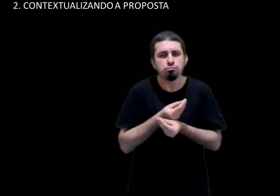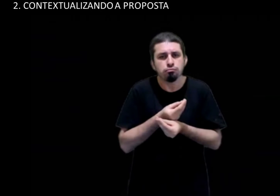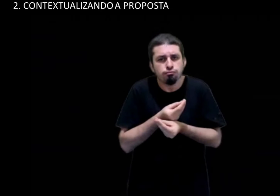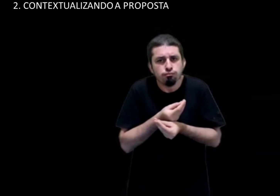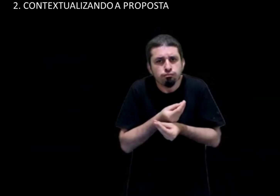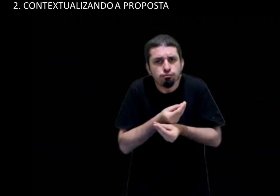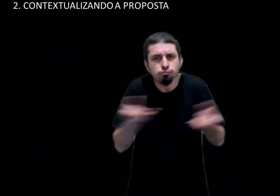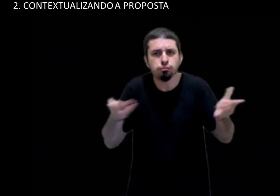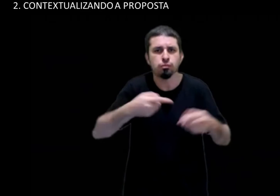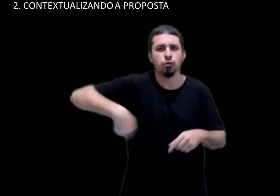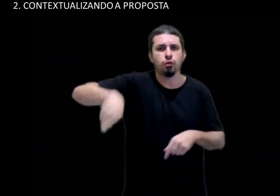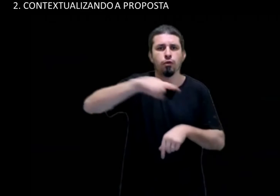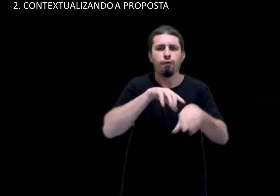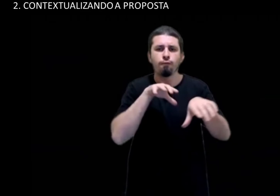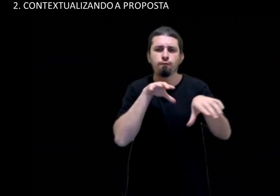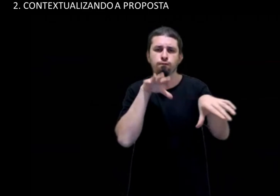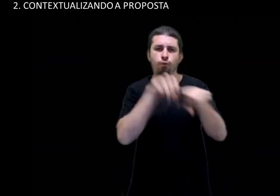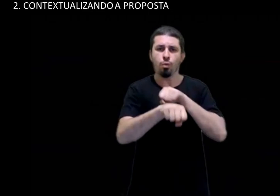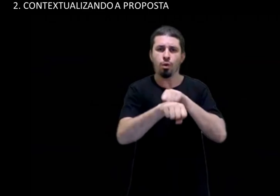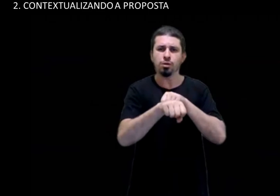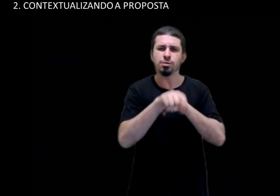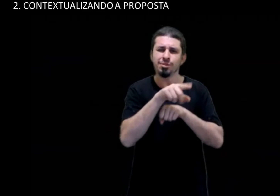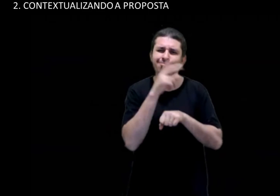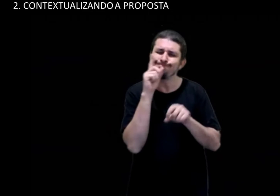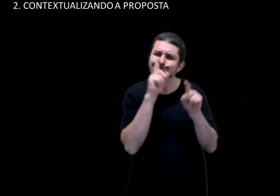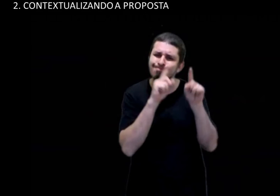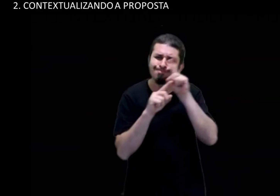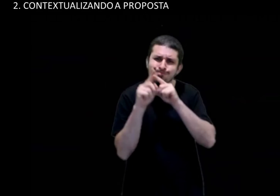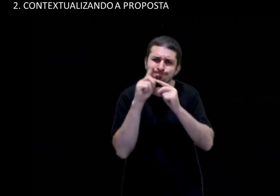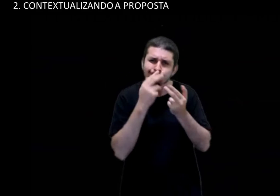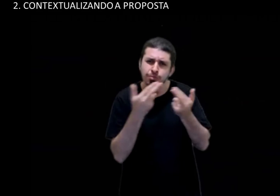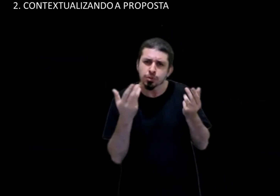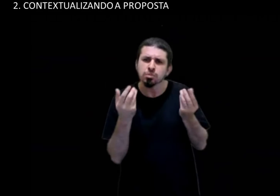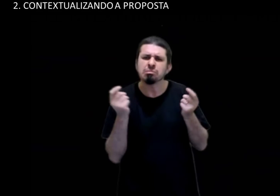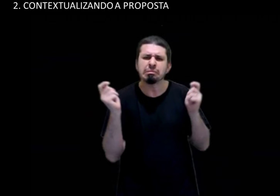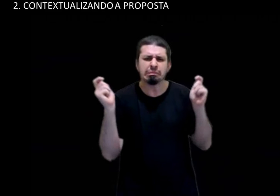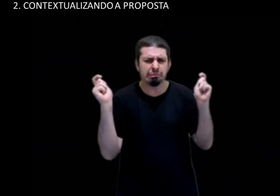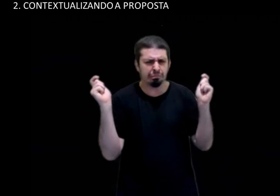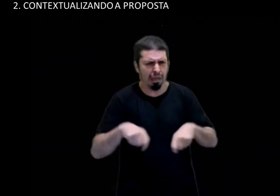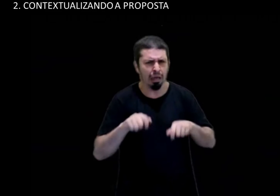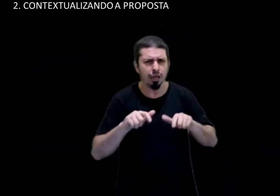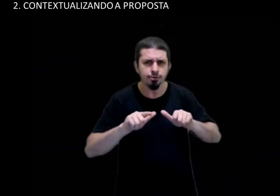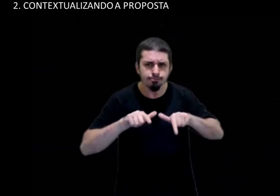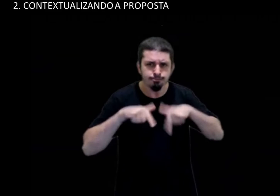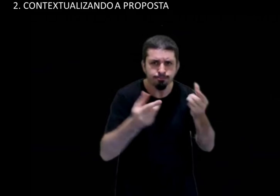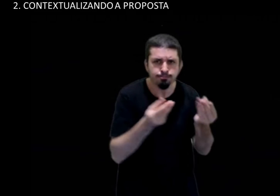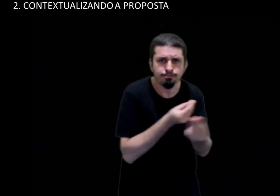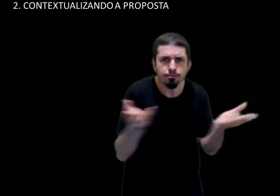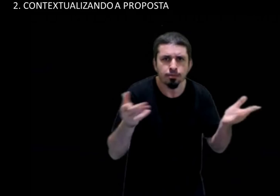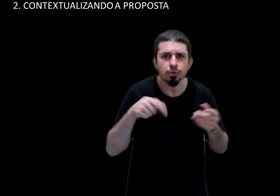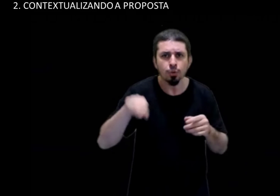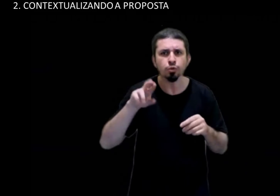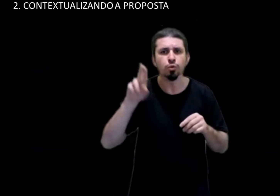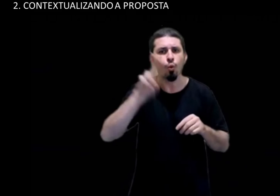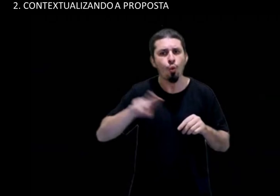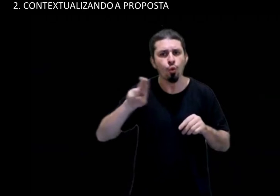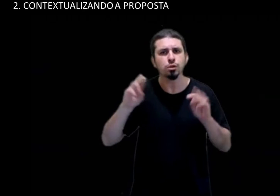informações fragmentadas e vazias de ações práticas e aliar o conhecimento da tecnologia com o desenvolvimento de